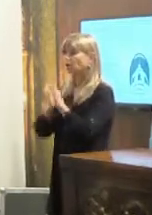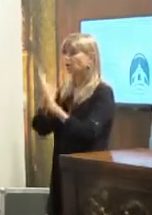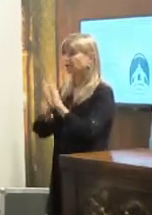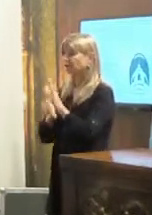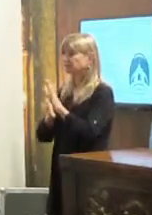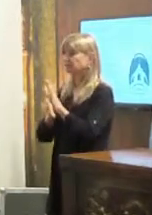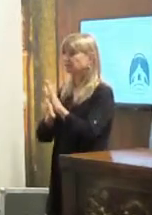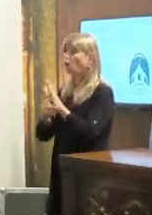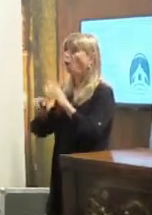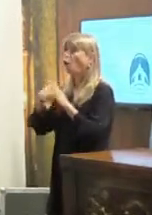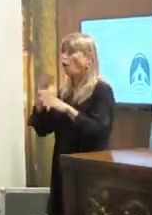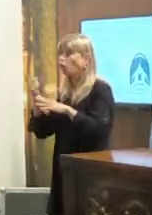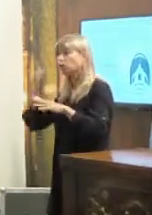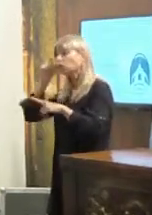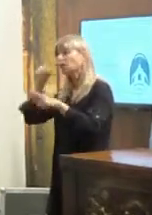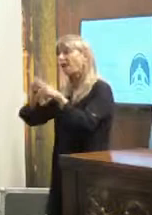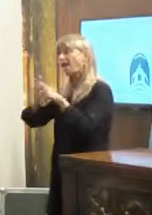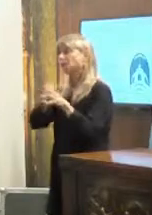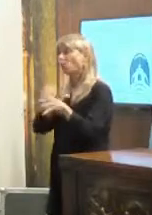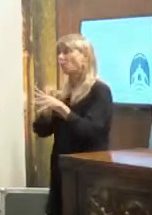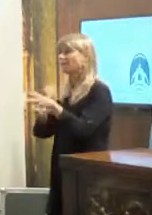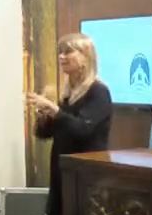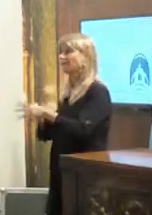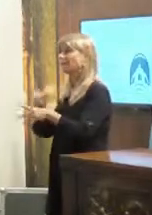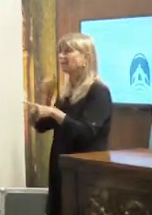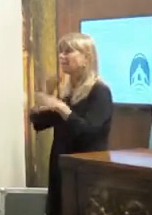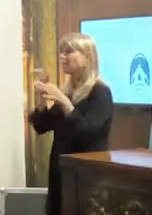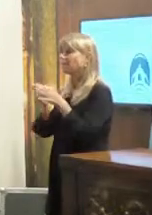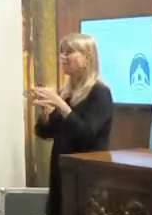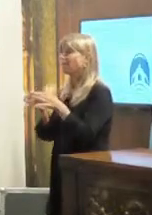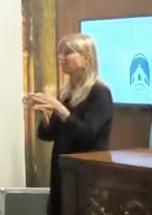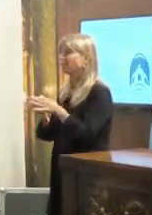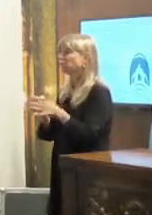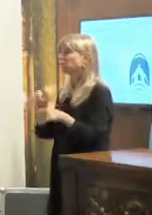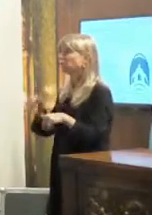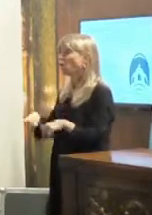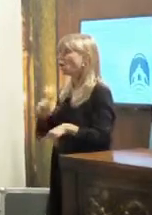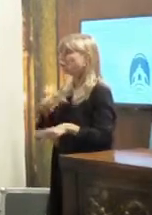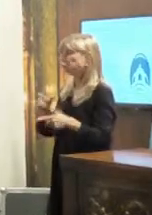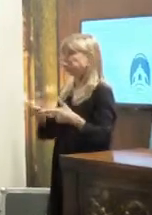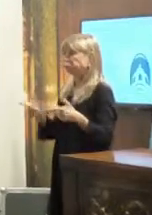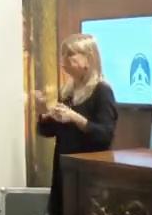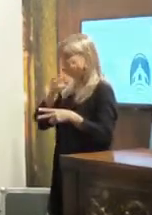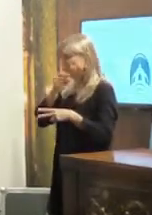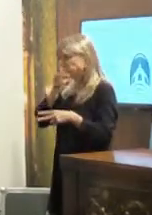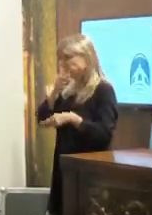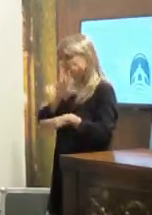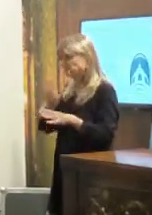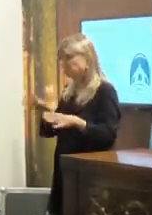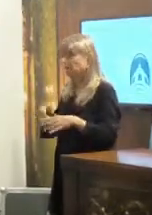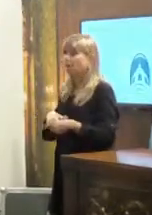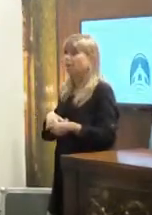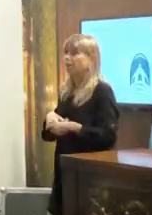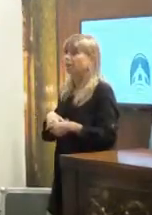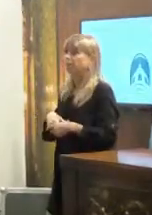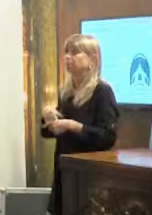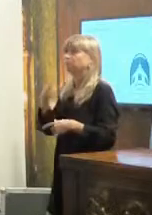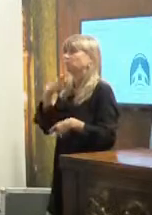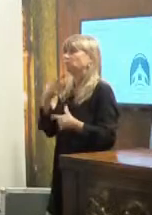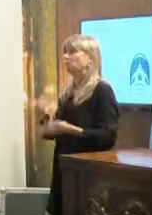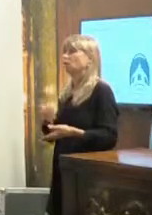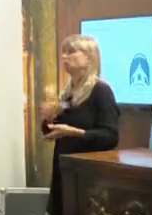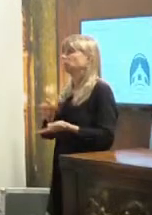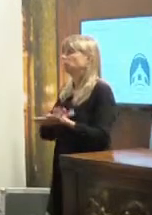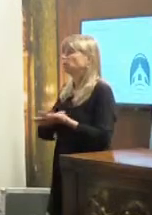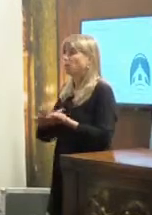Combatientes de Malvinas, excombatientes de Malvinas, hoy no tienen ningún beneficio. Nosotros planteamos en un reconocimiento mínimo,